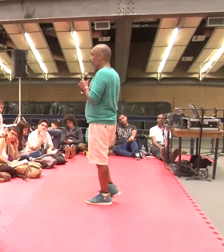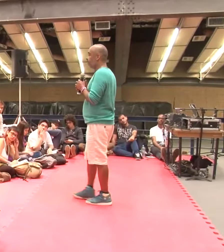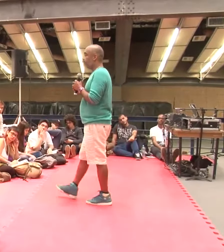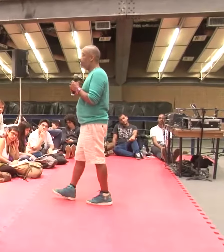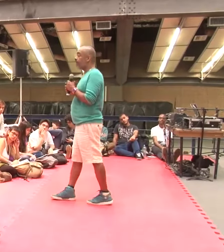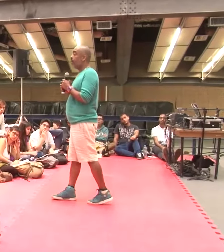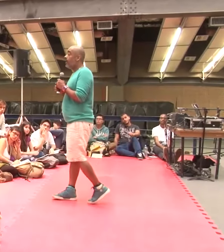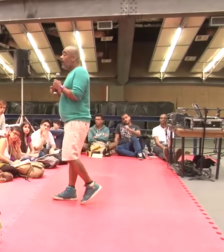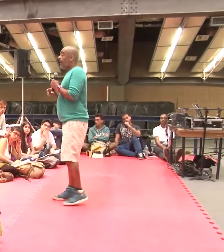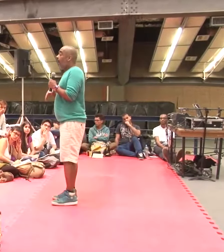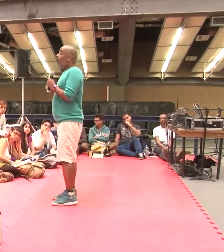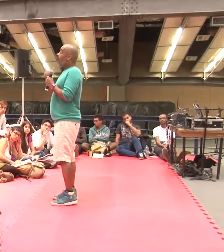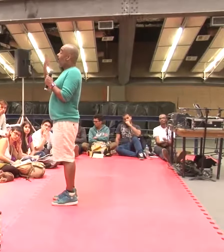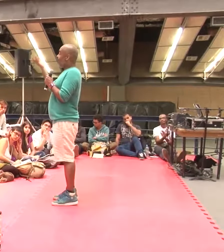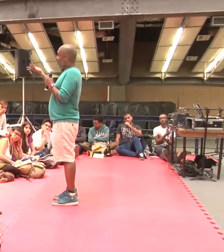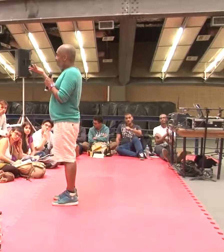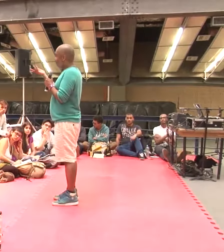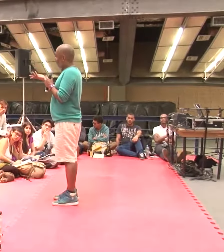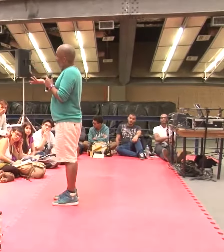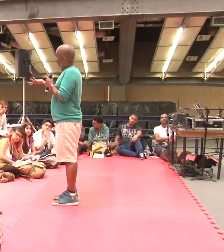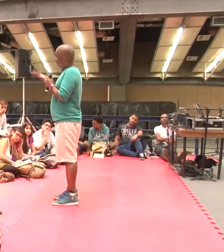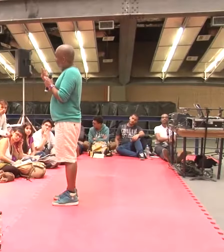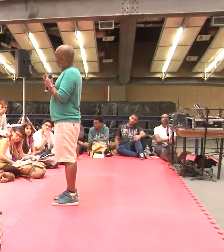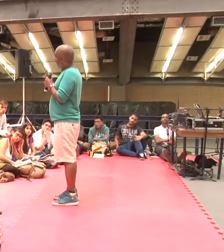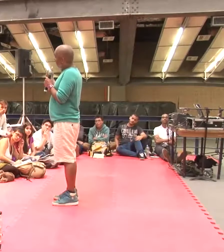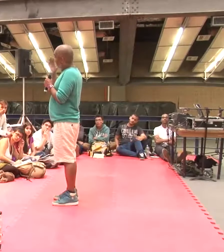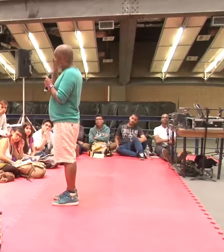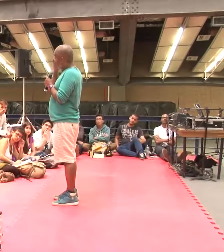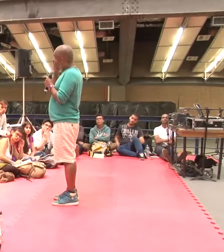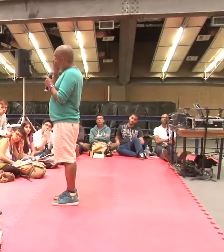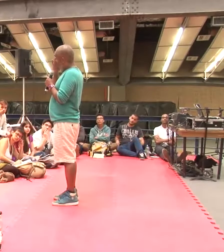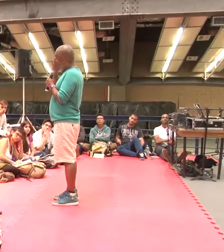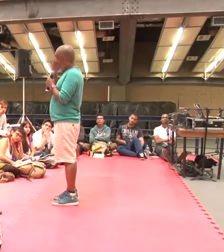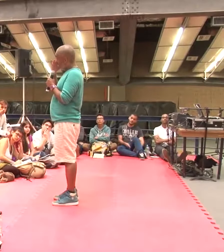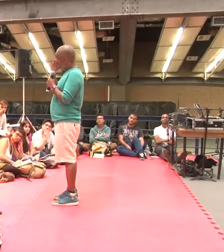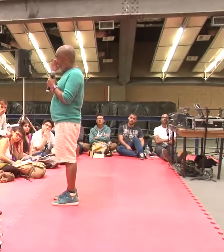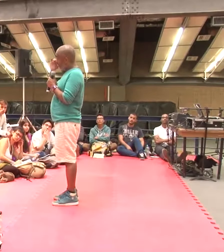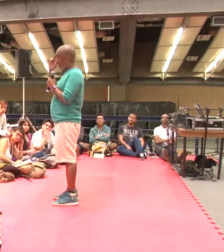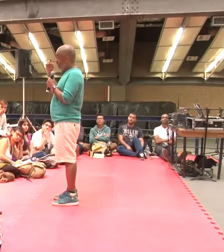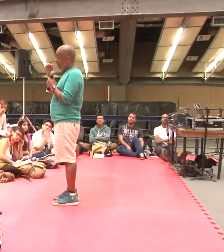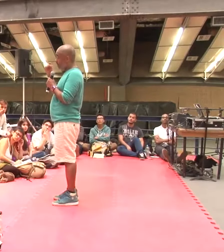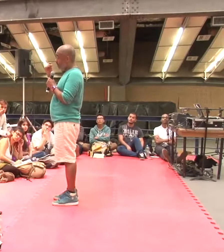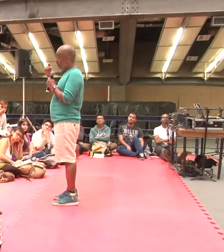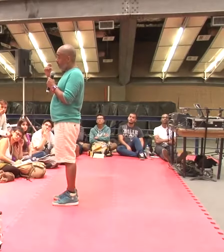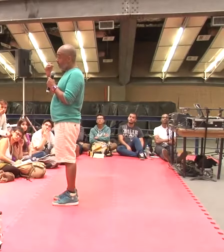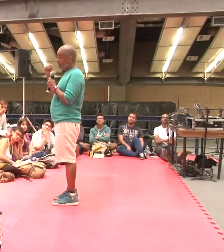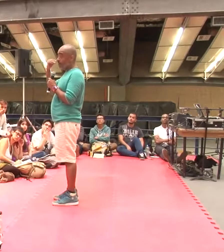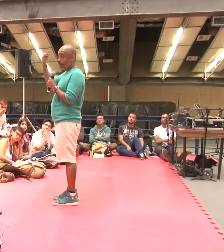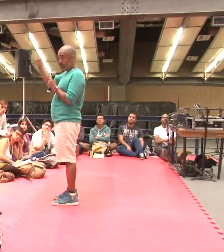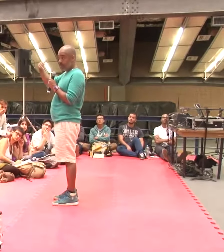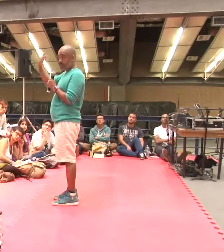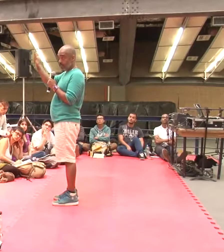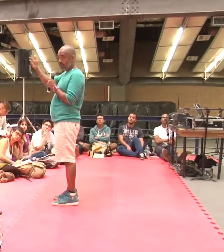lá de Botafogo, né? Aí o que eu vim a descobrir? Que, na verdade, aquela região, no século XIX, era uma região pouco, foi